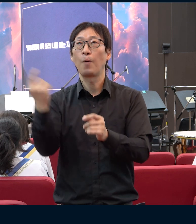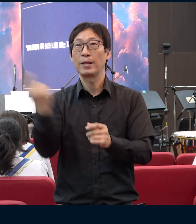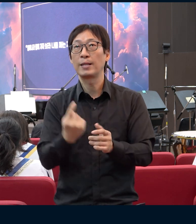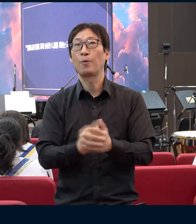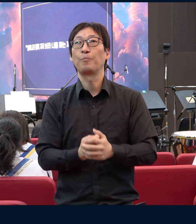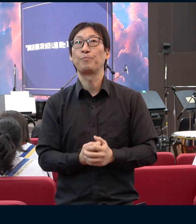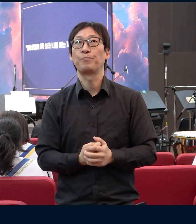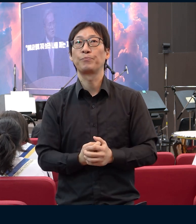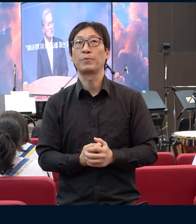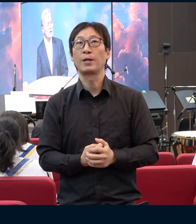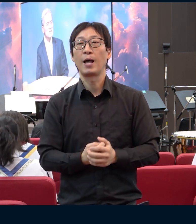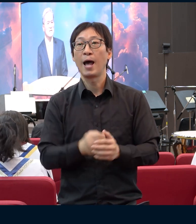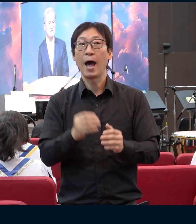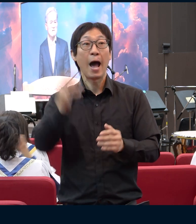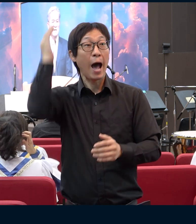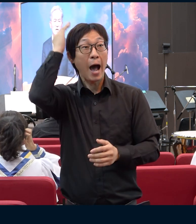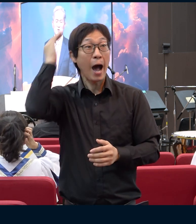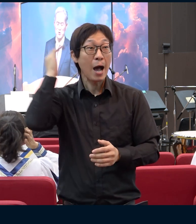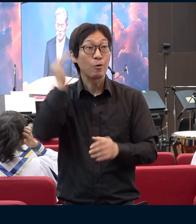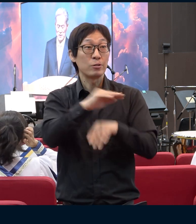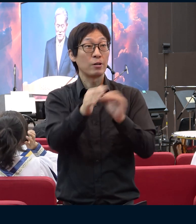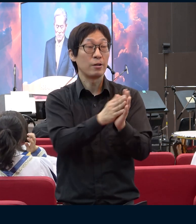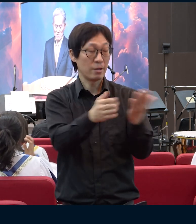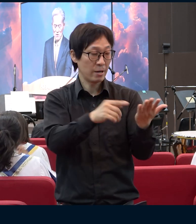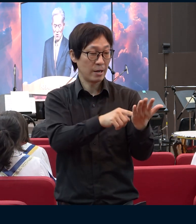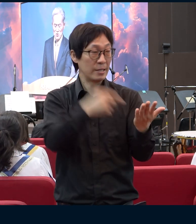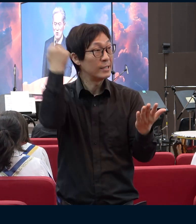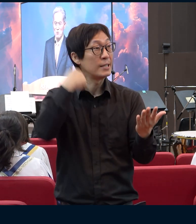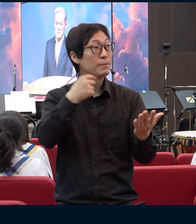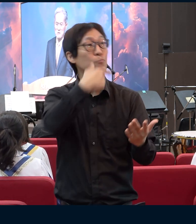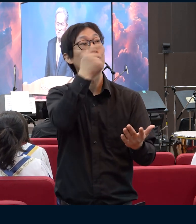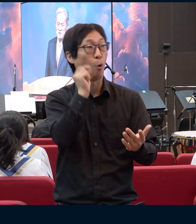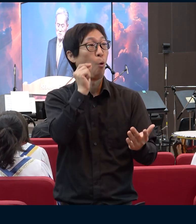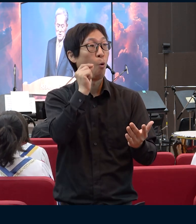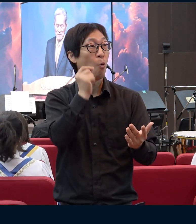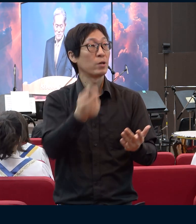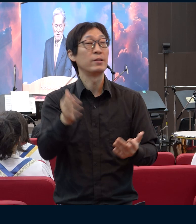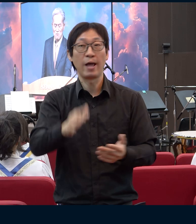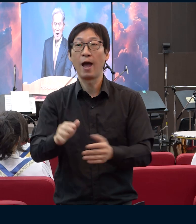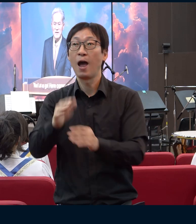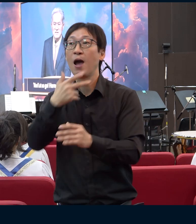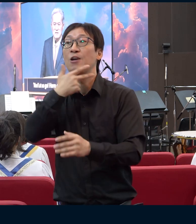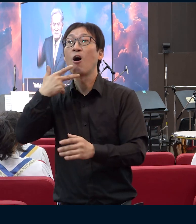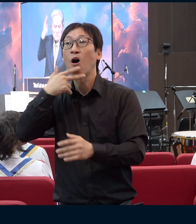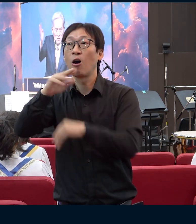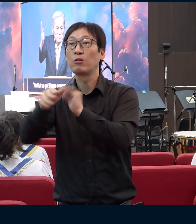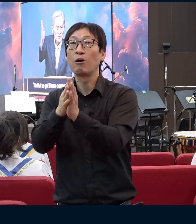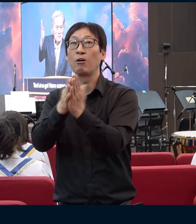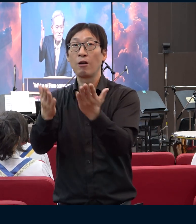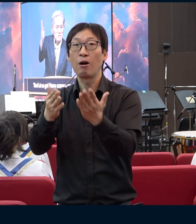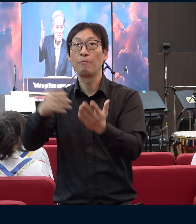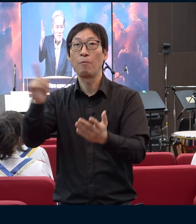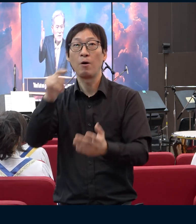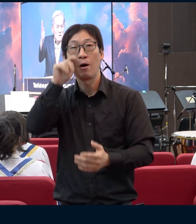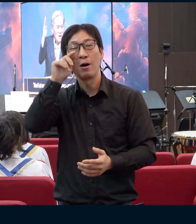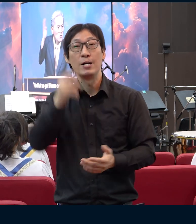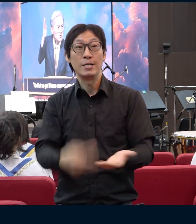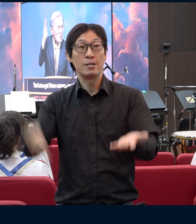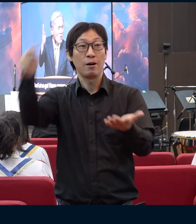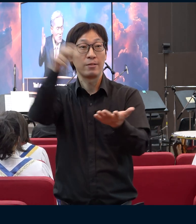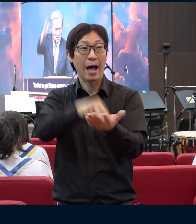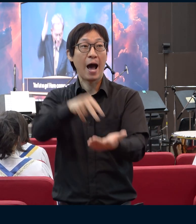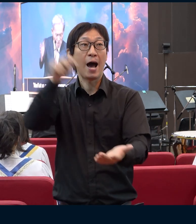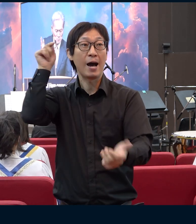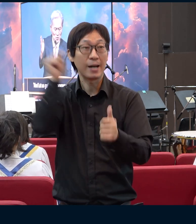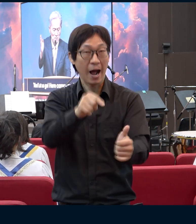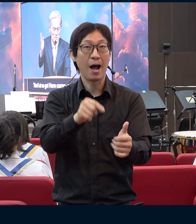왔느니라. 우리말 성경에는 이게 잘 드러나지 않지요. 그런데 영어 성경을 보면 이렇게 되어 있습니다. Rise, 느낌표. Let